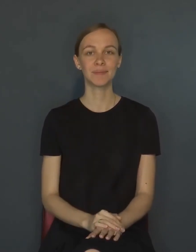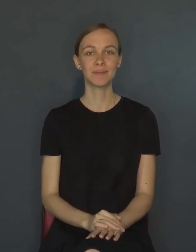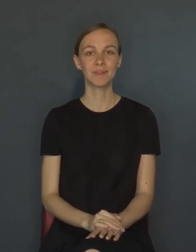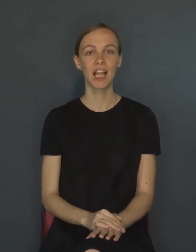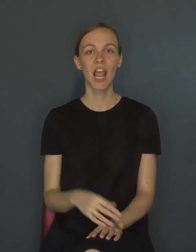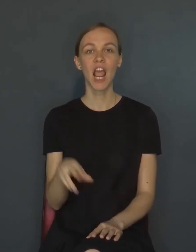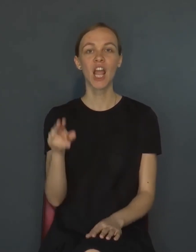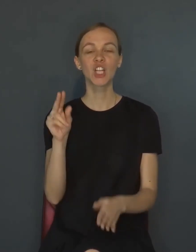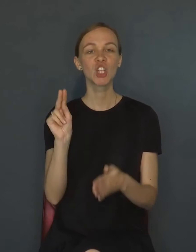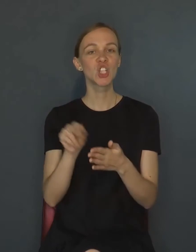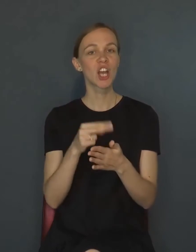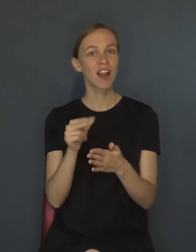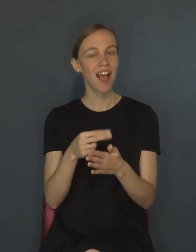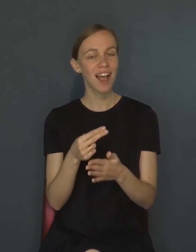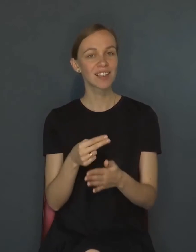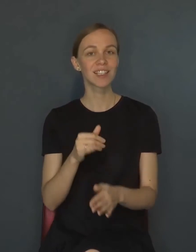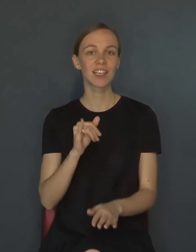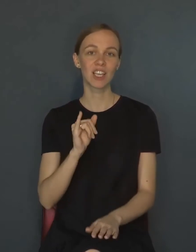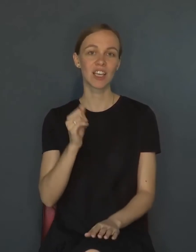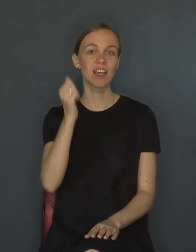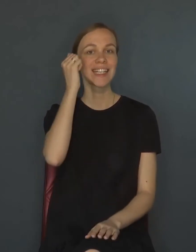Черкаський староста.